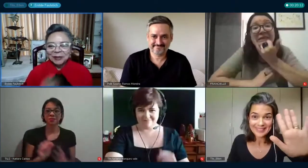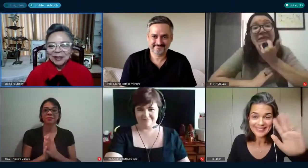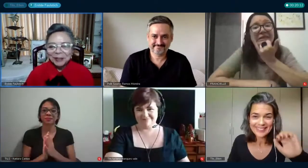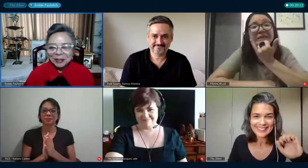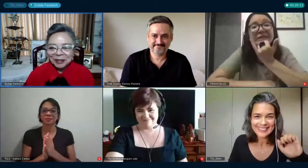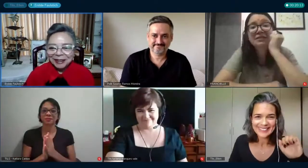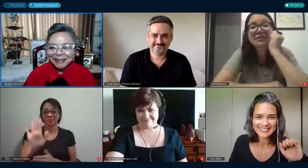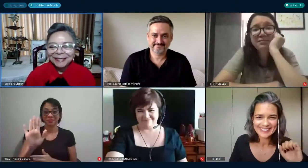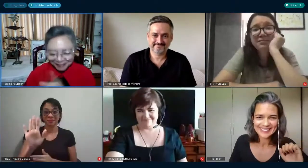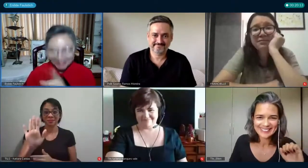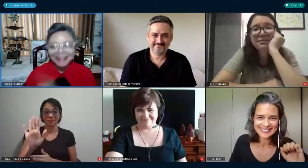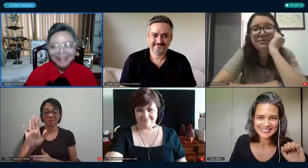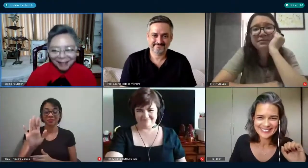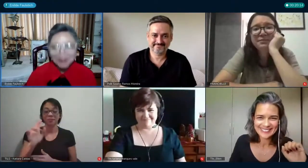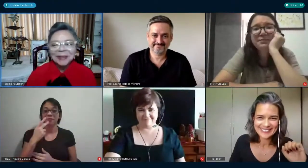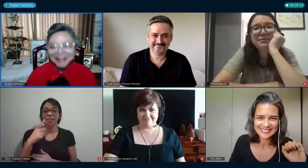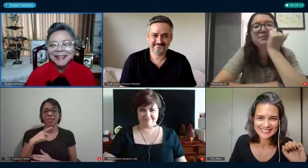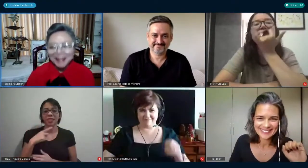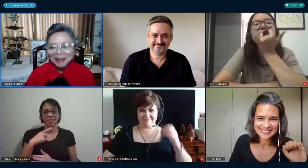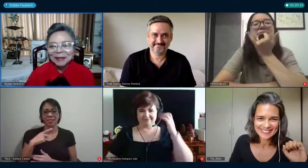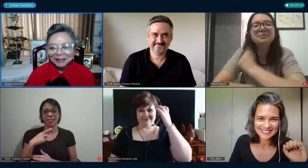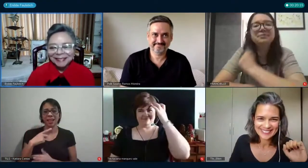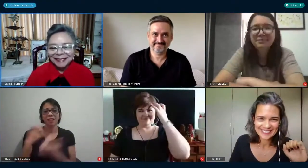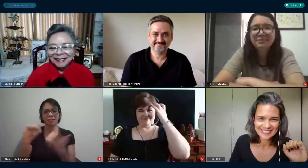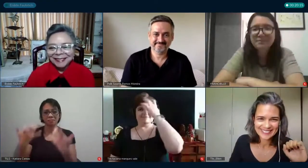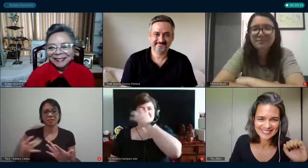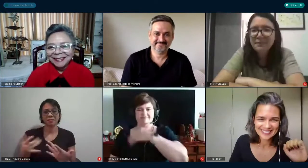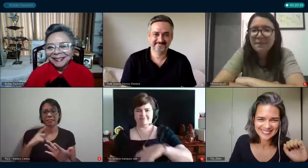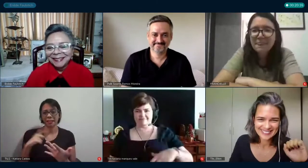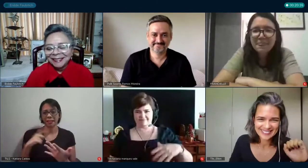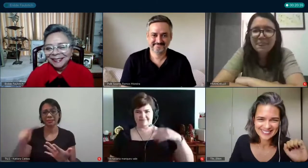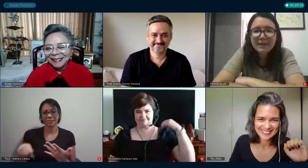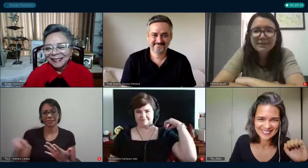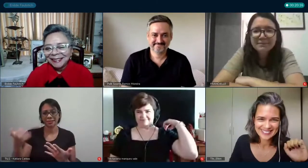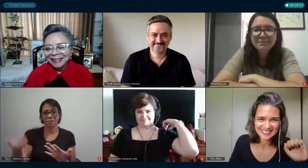Um instantinho. Ele tem o que dizer.